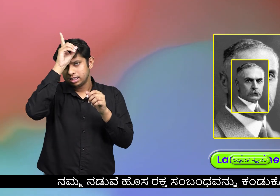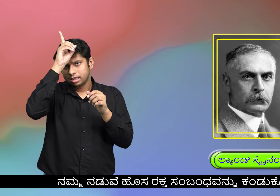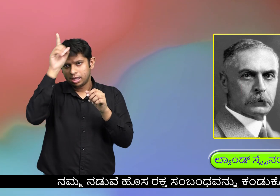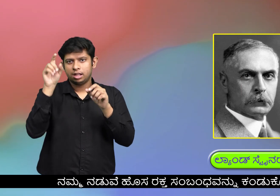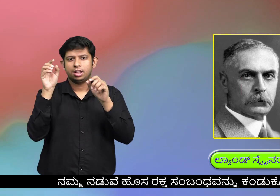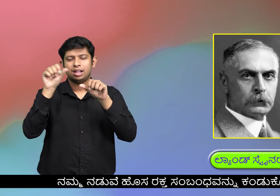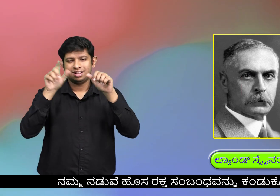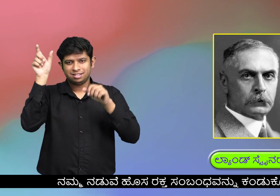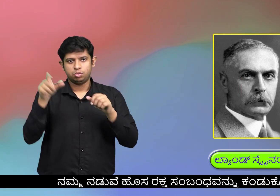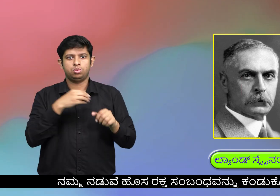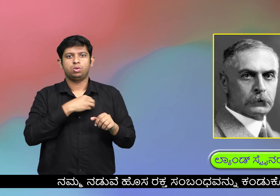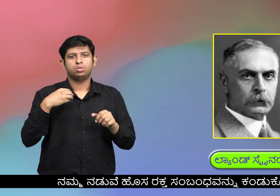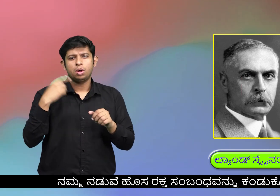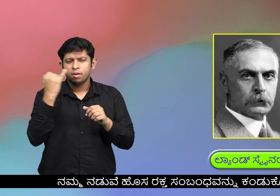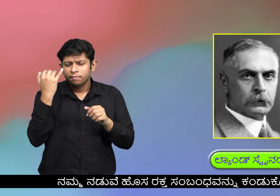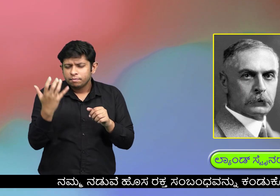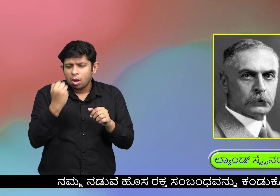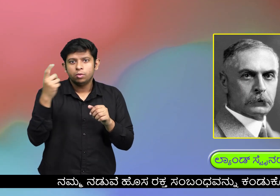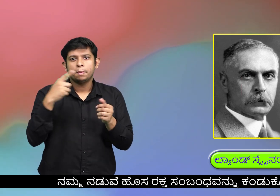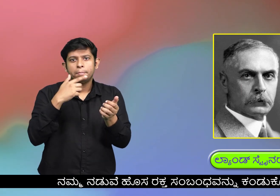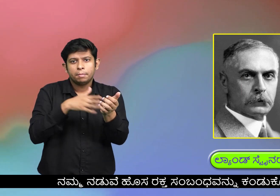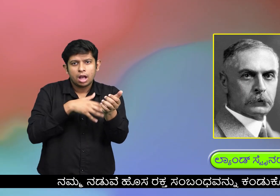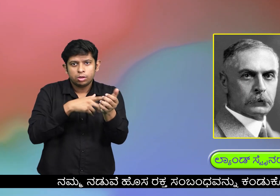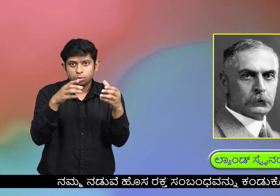ನಮ್ಮ ನಡುವೆ ಹೊಸ ರಕ್ತ ಸಂಬಂಧವನ್ನು ಕಂಡುಕೊಂಡರು.